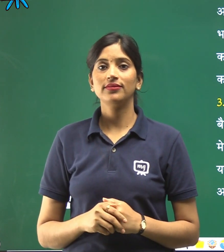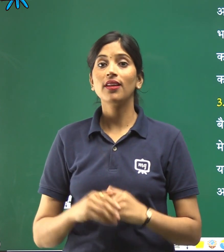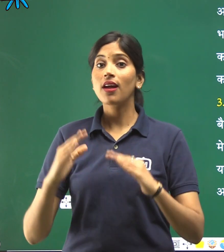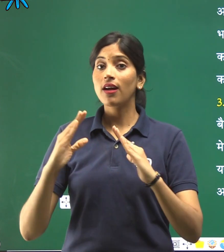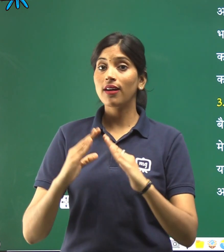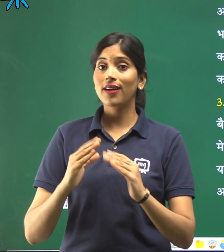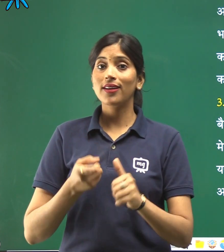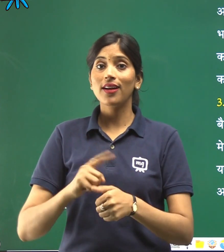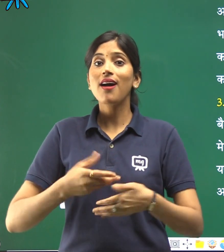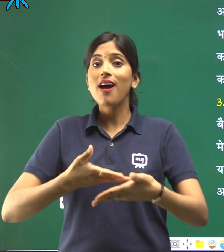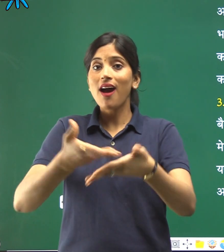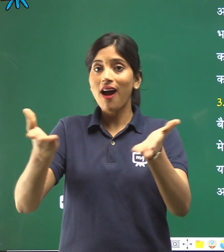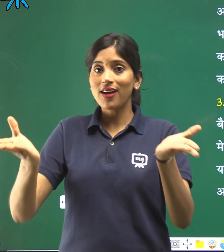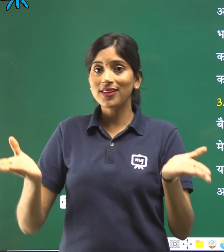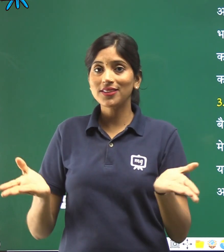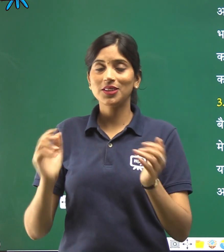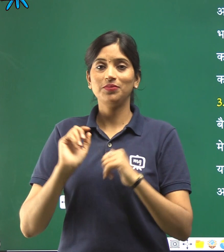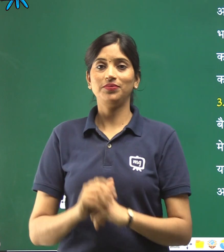घर का आंगन।